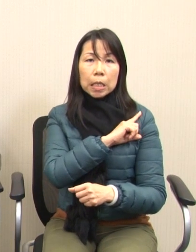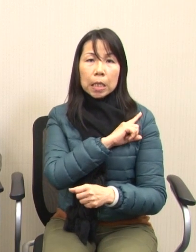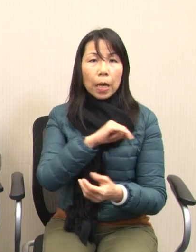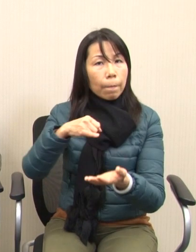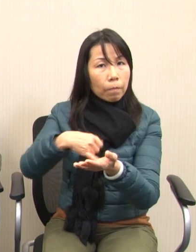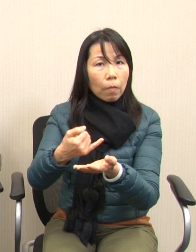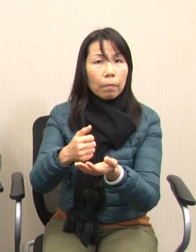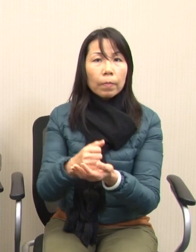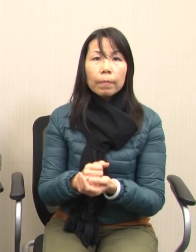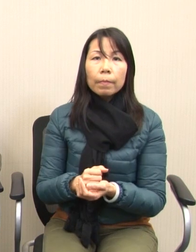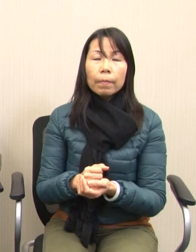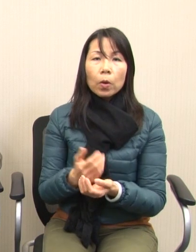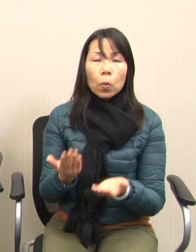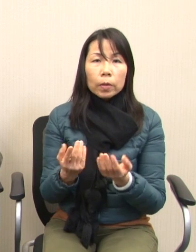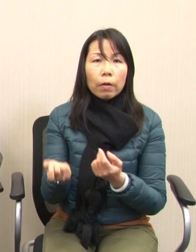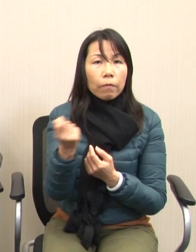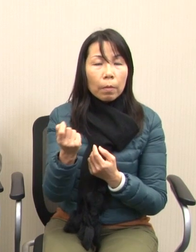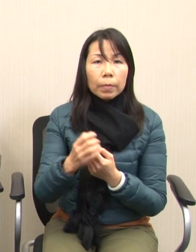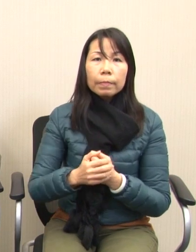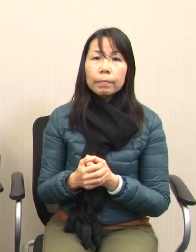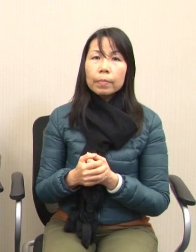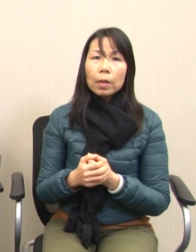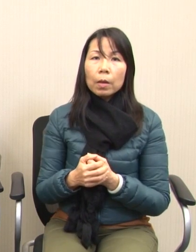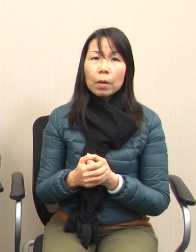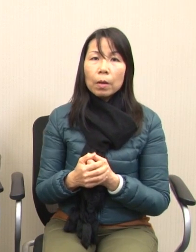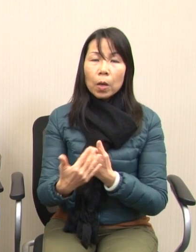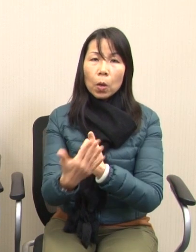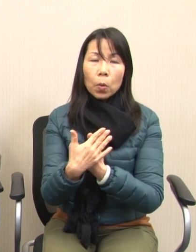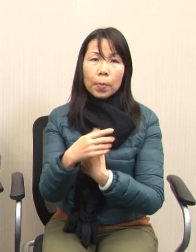明唔明啊？唔好懷疑我。